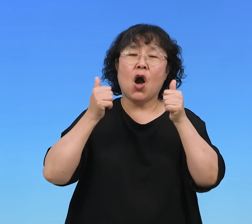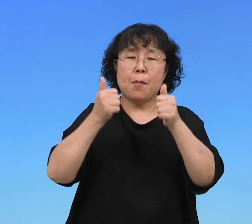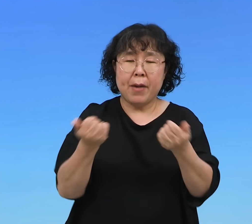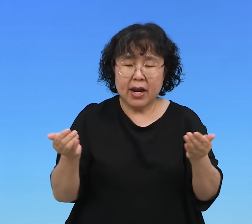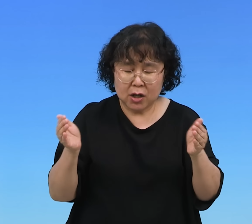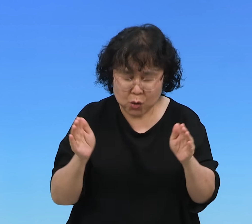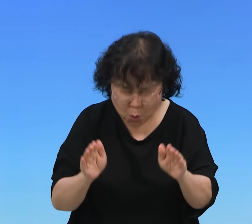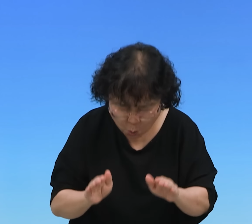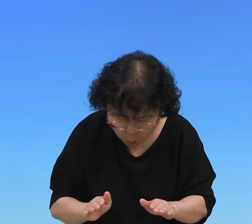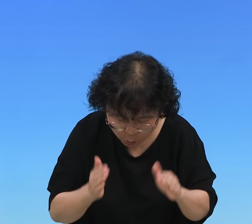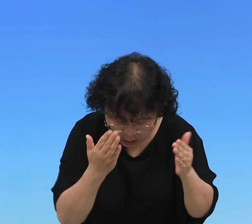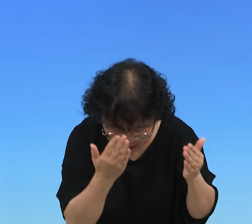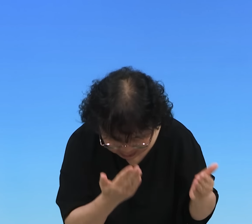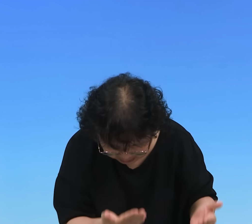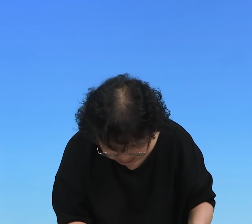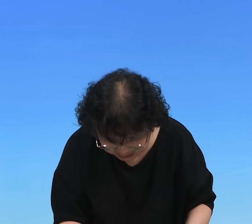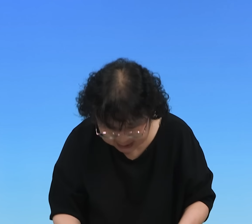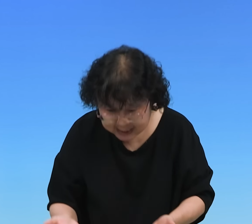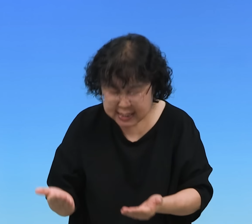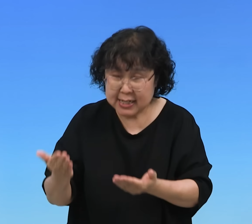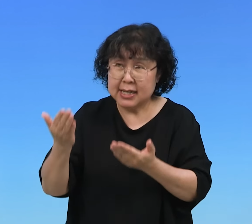경배를 돌릴지어다.